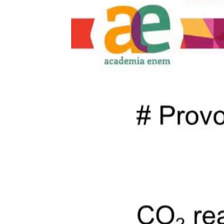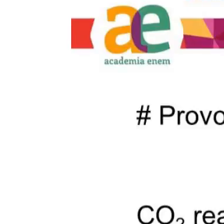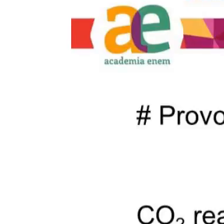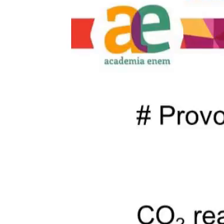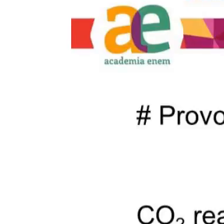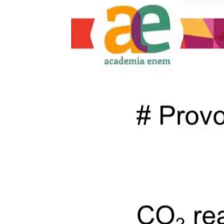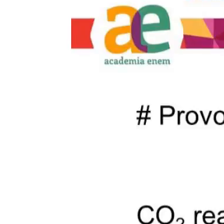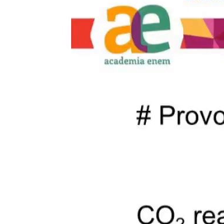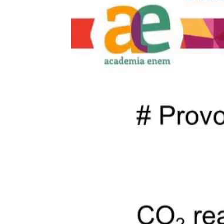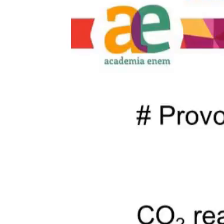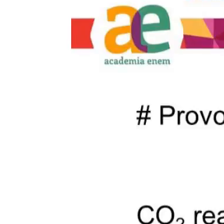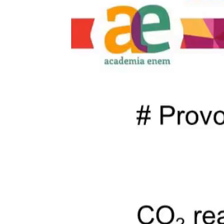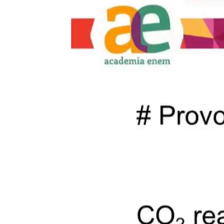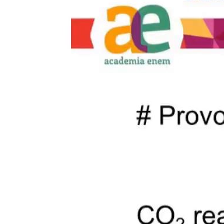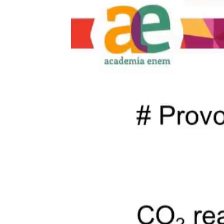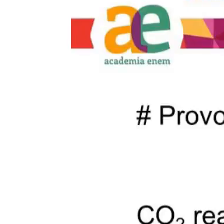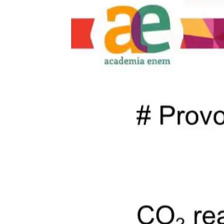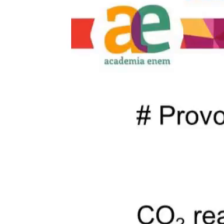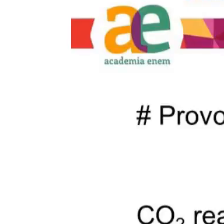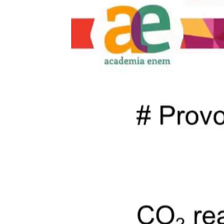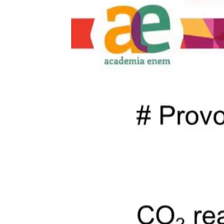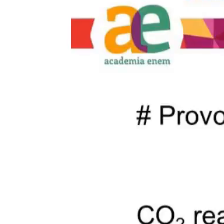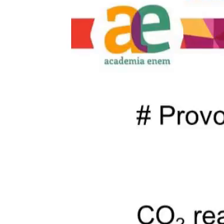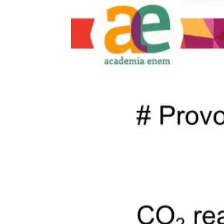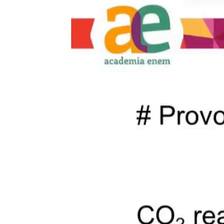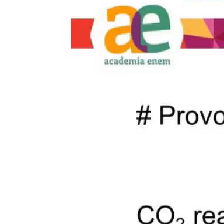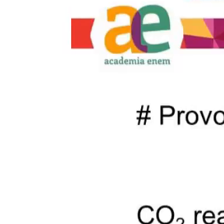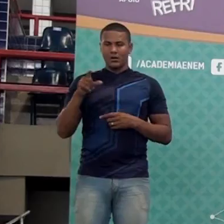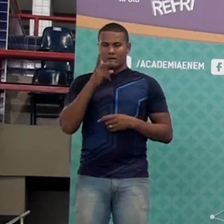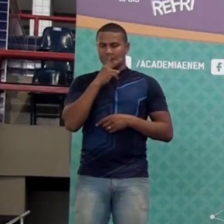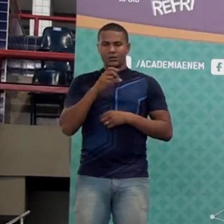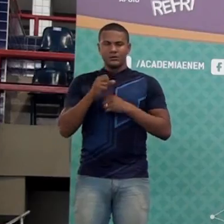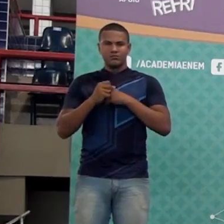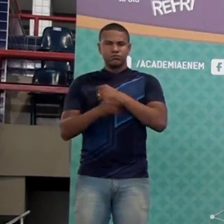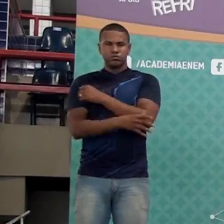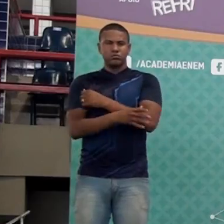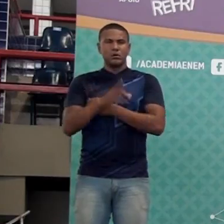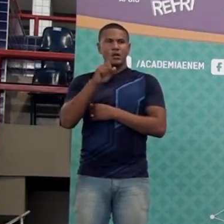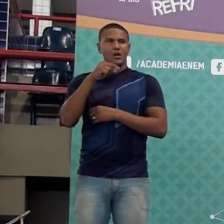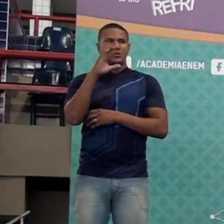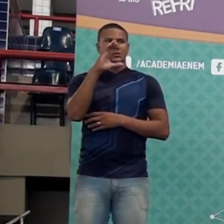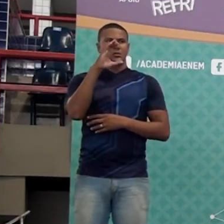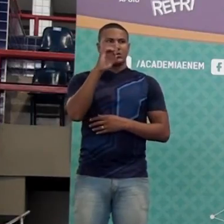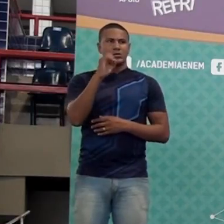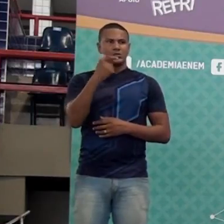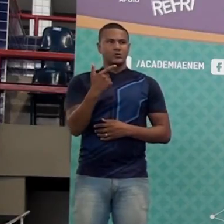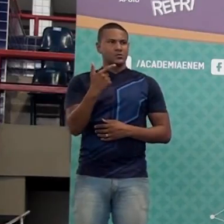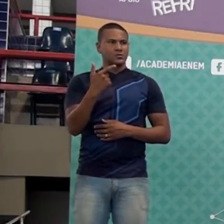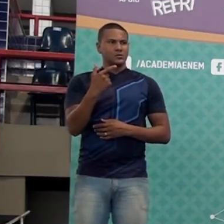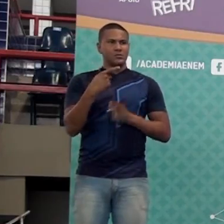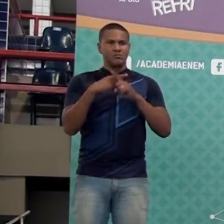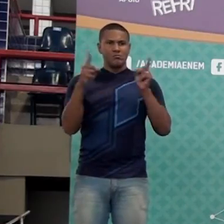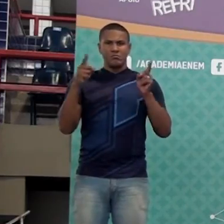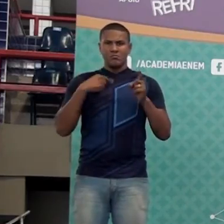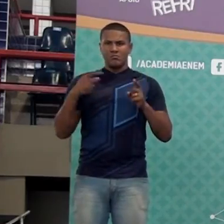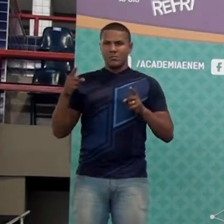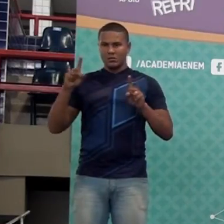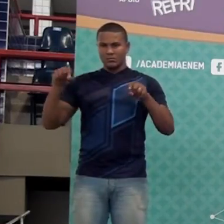esquema. Quando queima o combustível, libera CO2, mas aí quando planta a cultura vegetal,